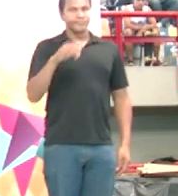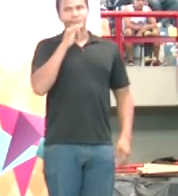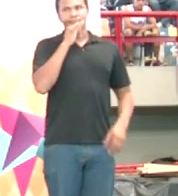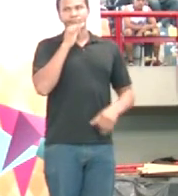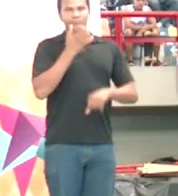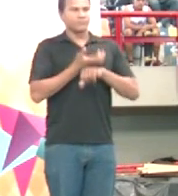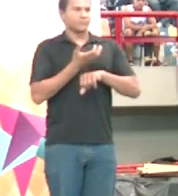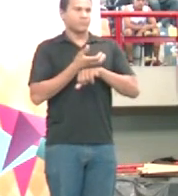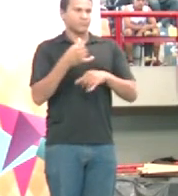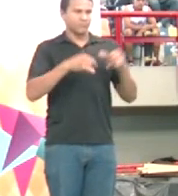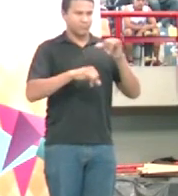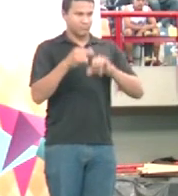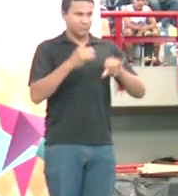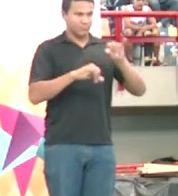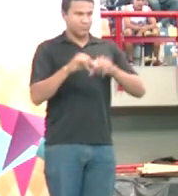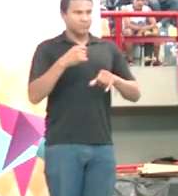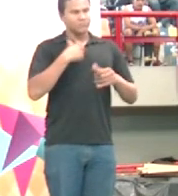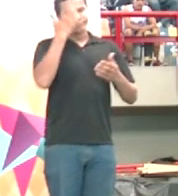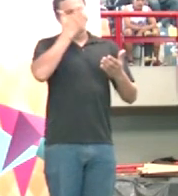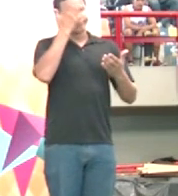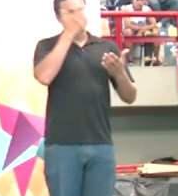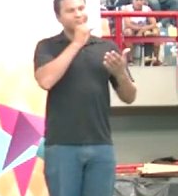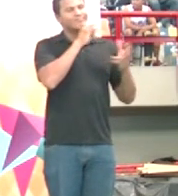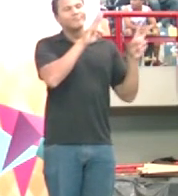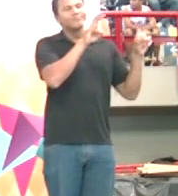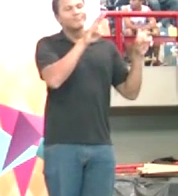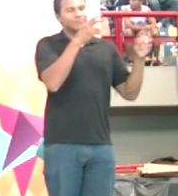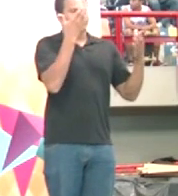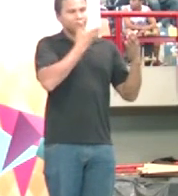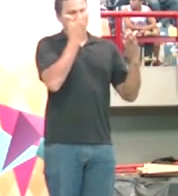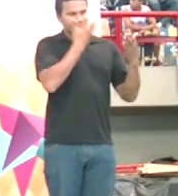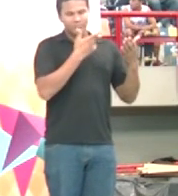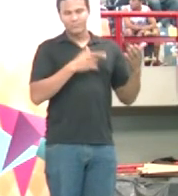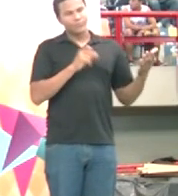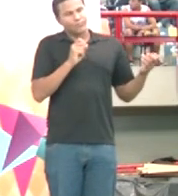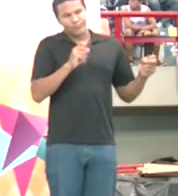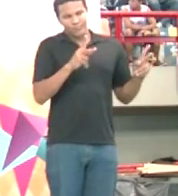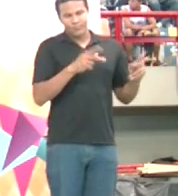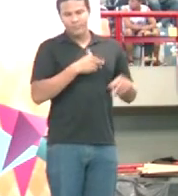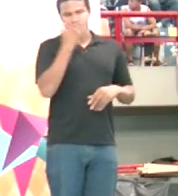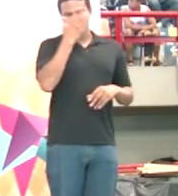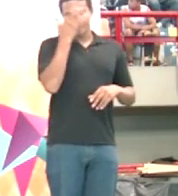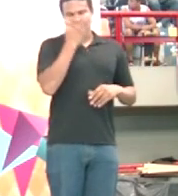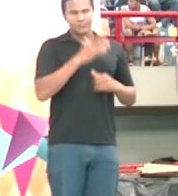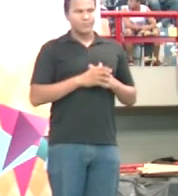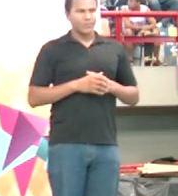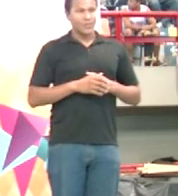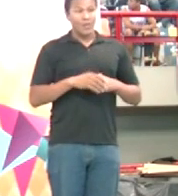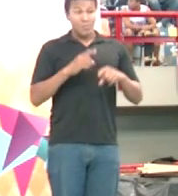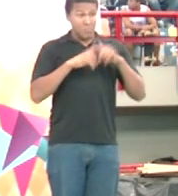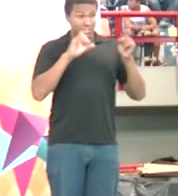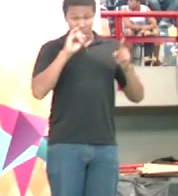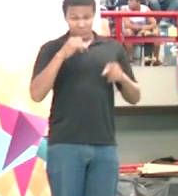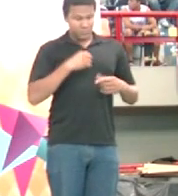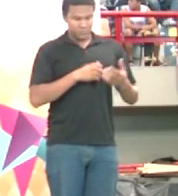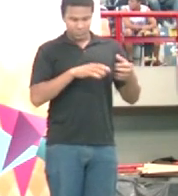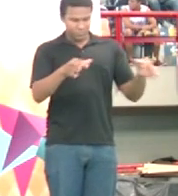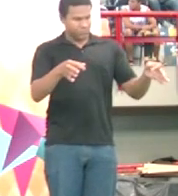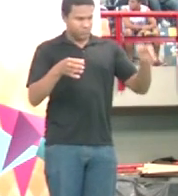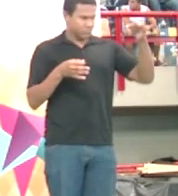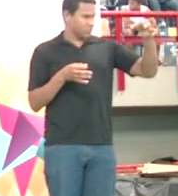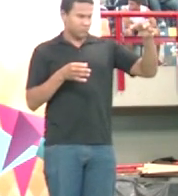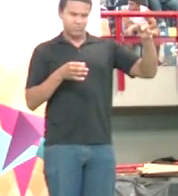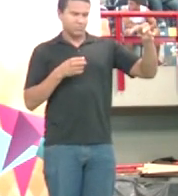vamos supor, de química, não tenha visto o tema, a relevância da língua portuguesa no mundo atual. Mas se ele ler